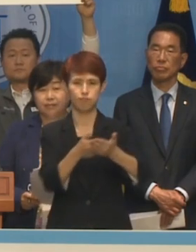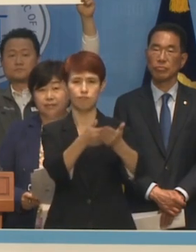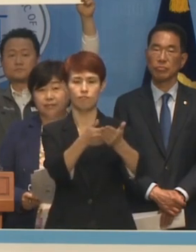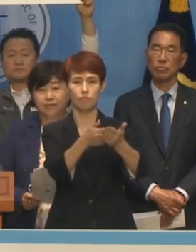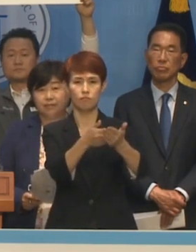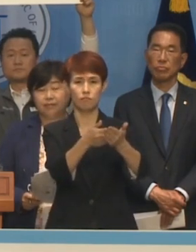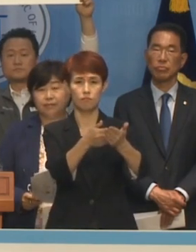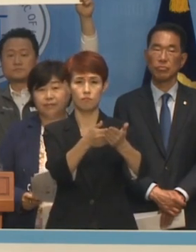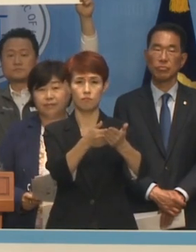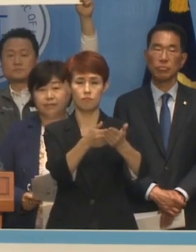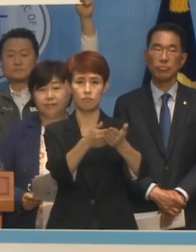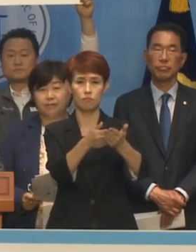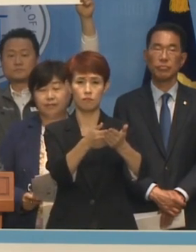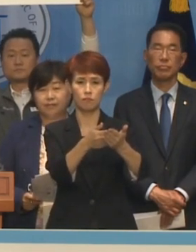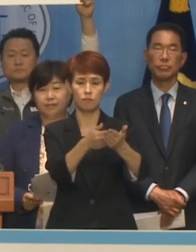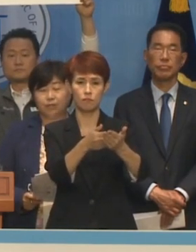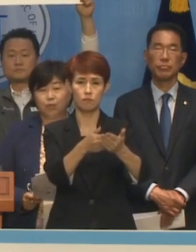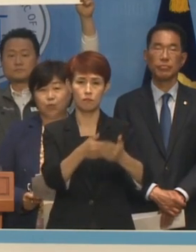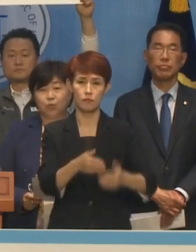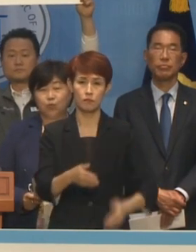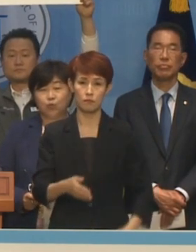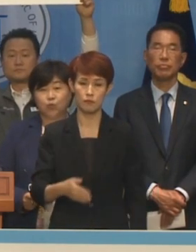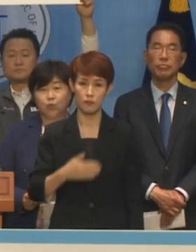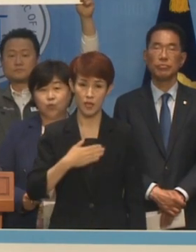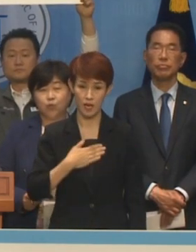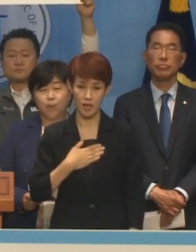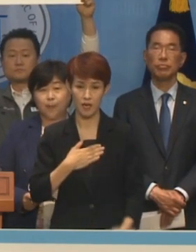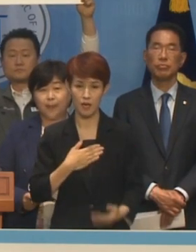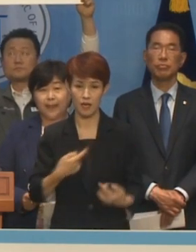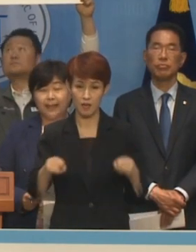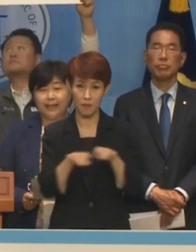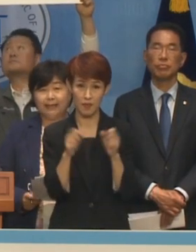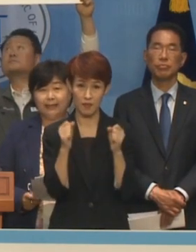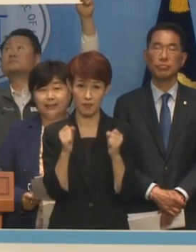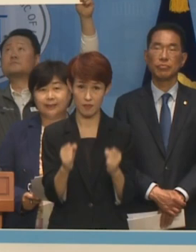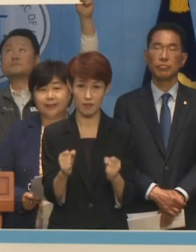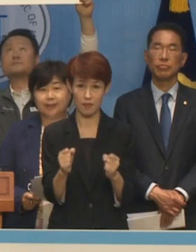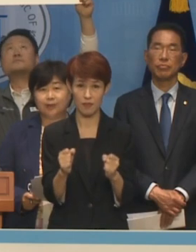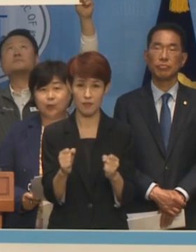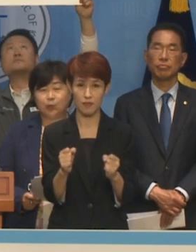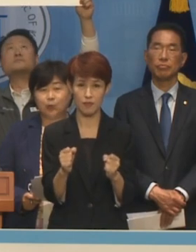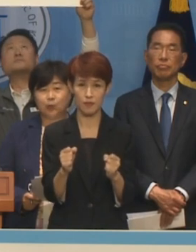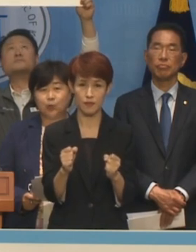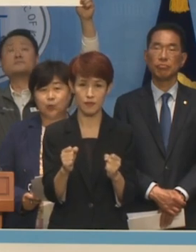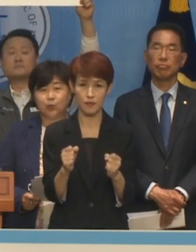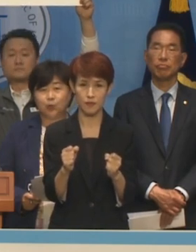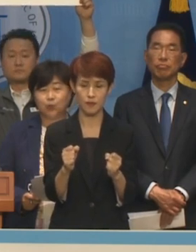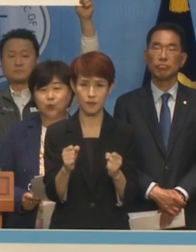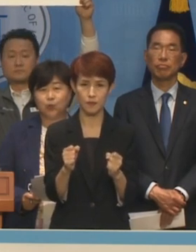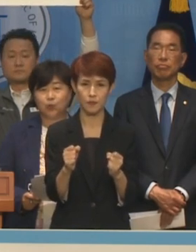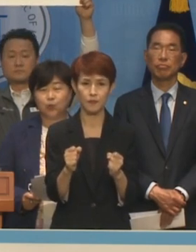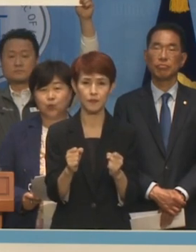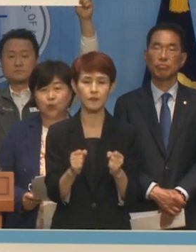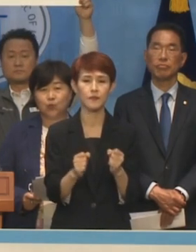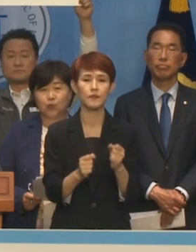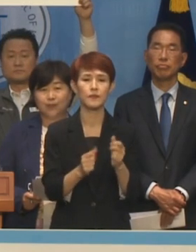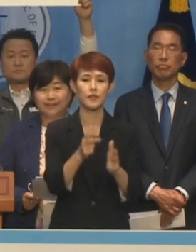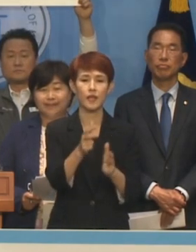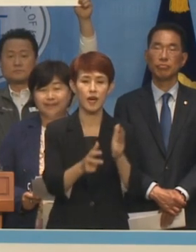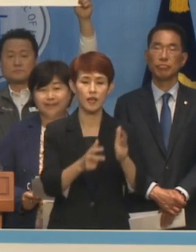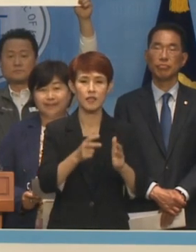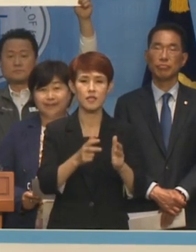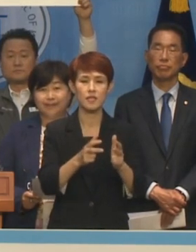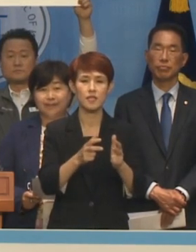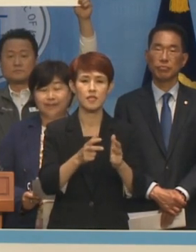취지입니다. 따라서 제가 소속돼 있는 이 산자위에서는